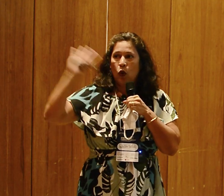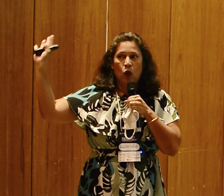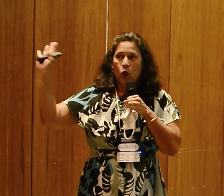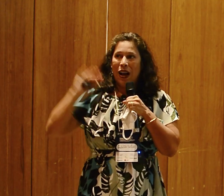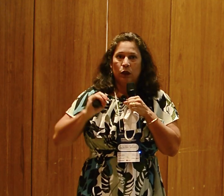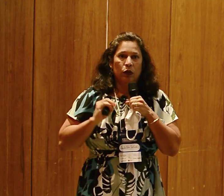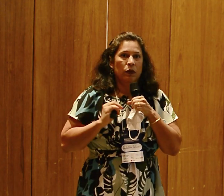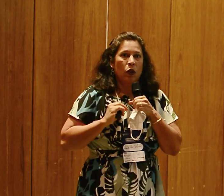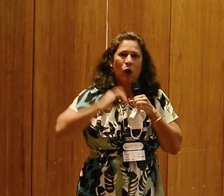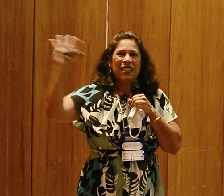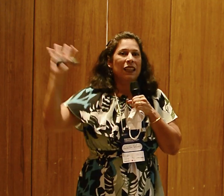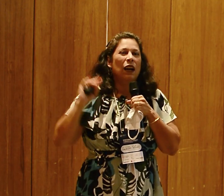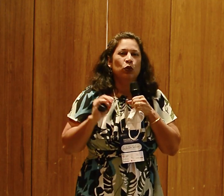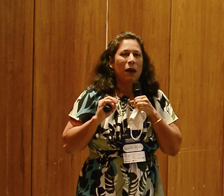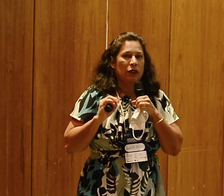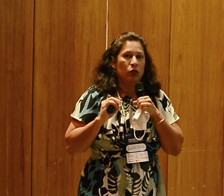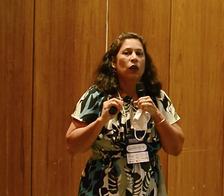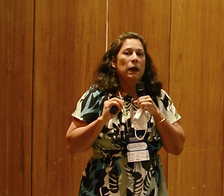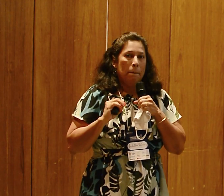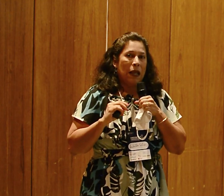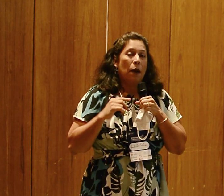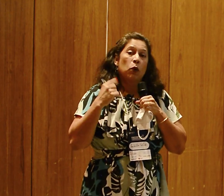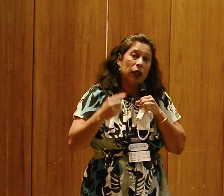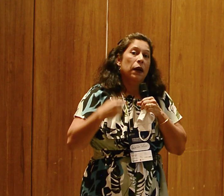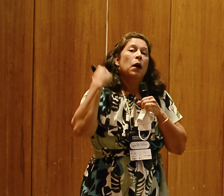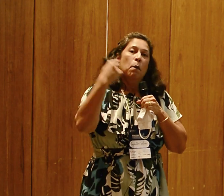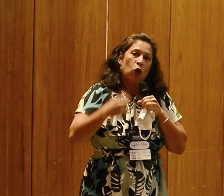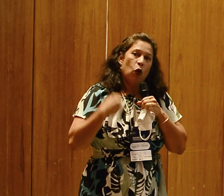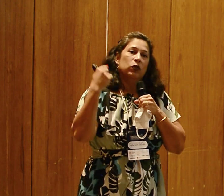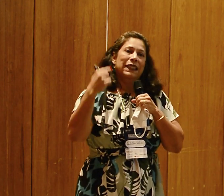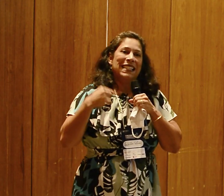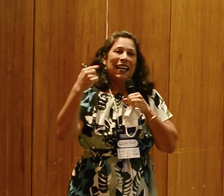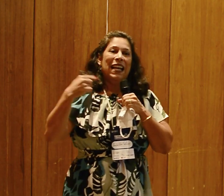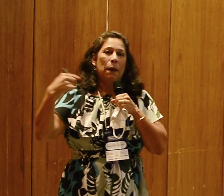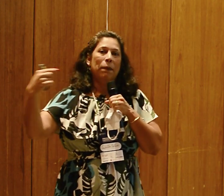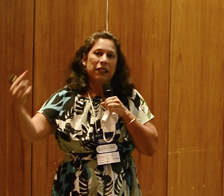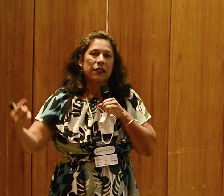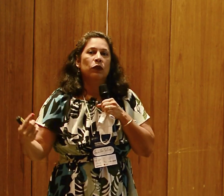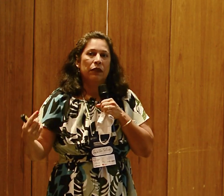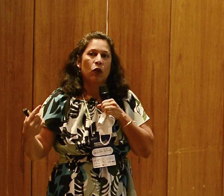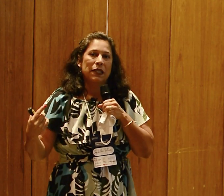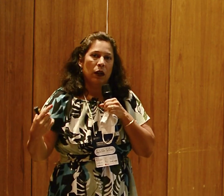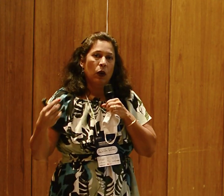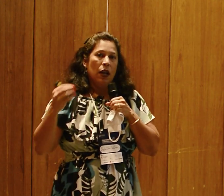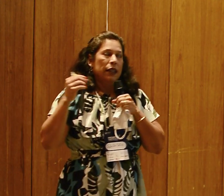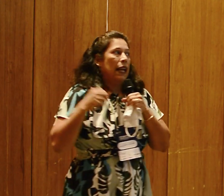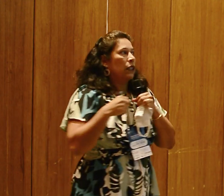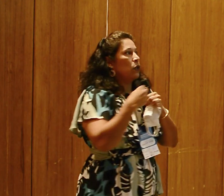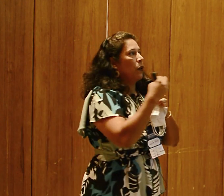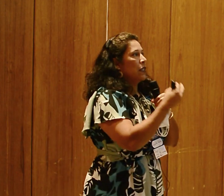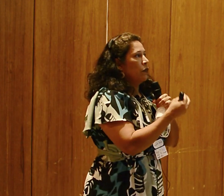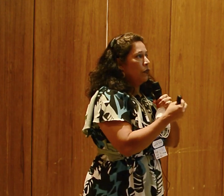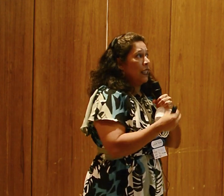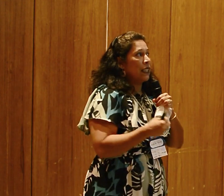2, 4. Quase que automático, tá? Por quê? Por conta dessa repetição da informação, né?